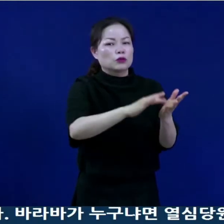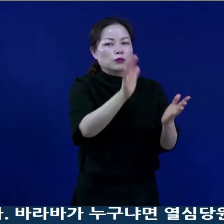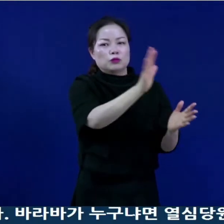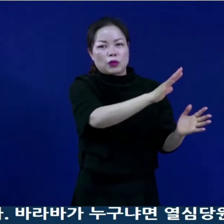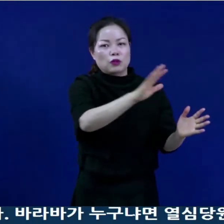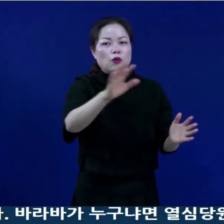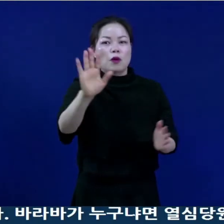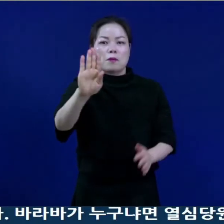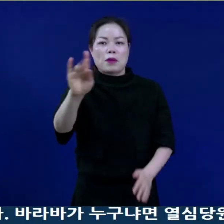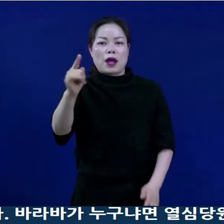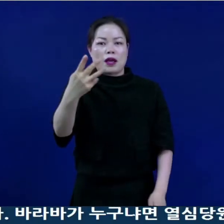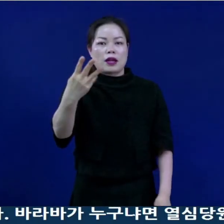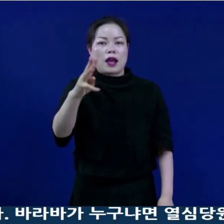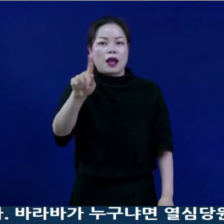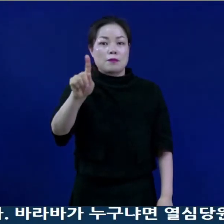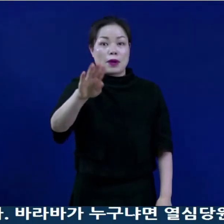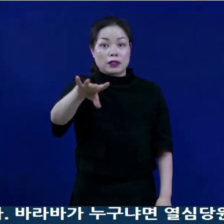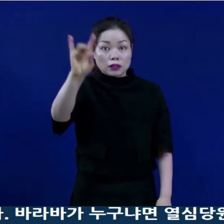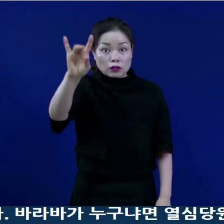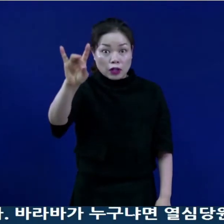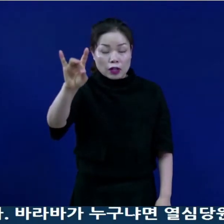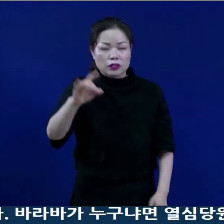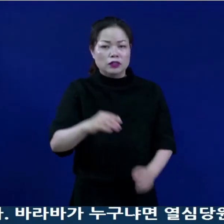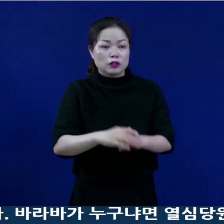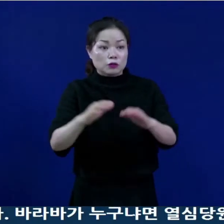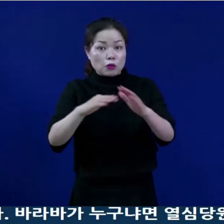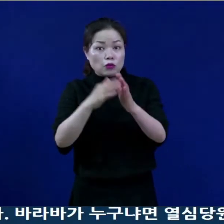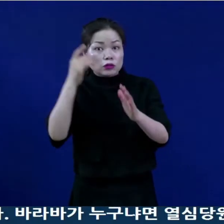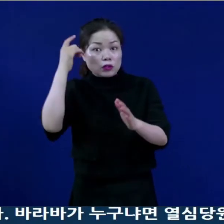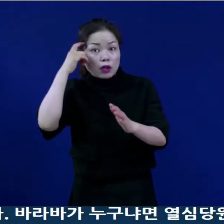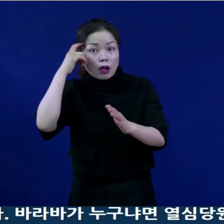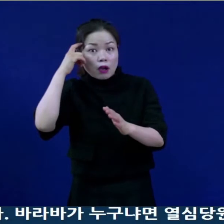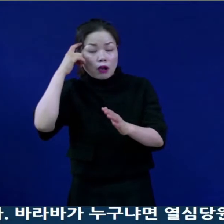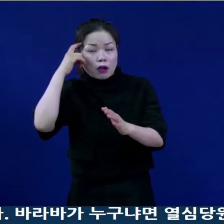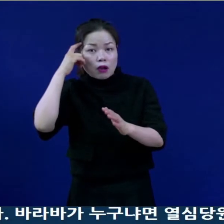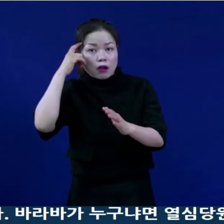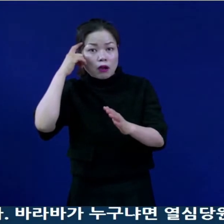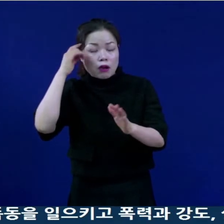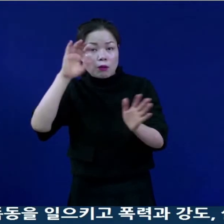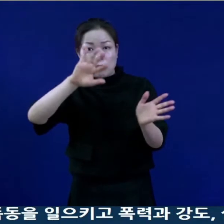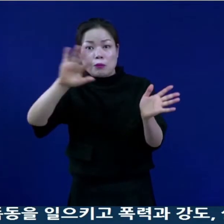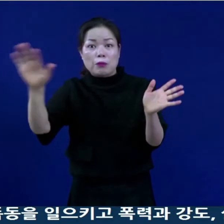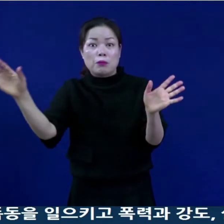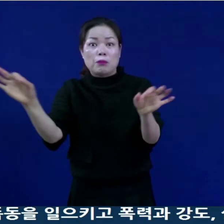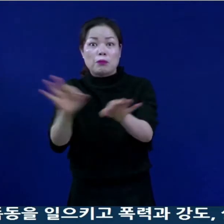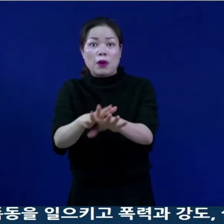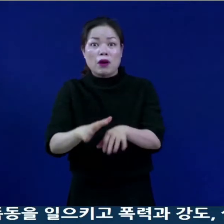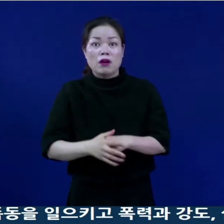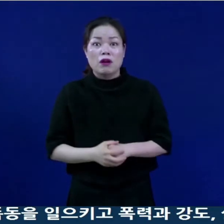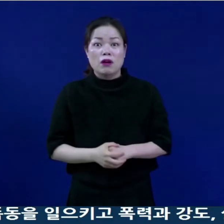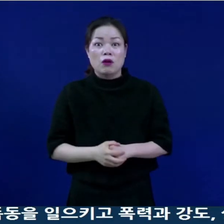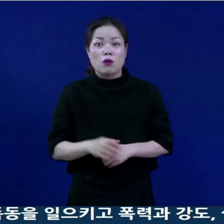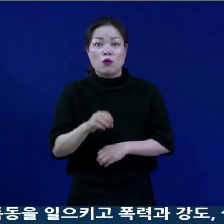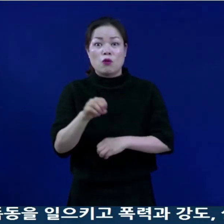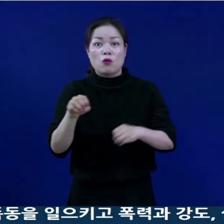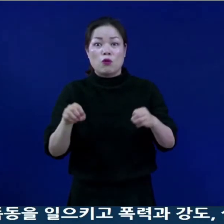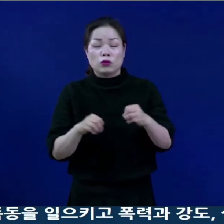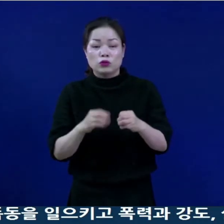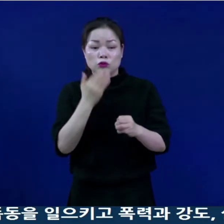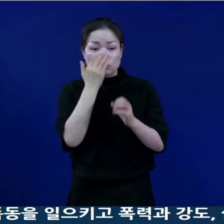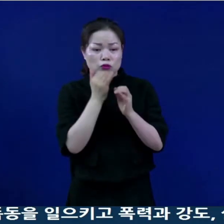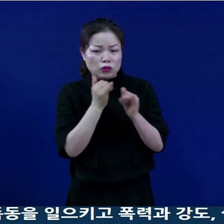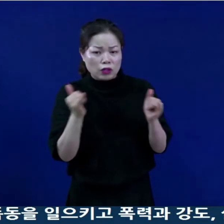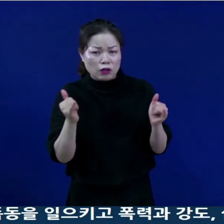그러나 결과적으로 어떻게 됩니까? 그의 모든 이 생각들은 다 수포로 돌아가게 됩니다. 오히려